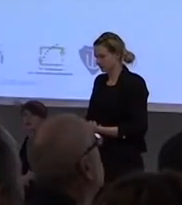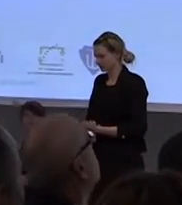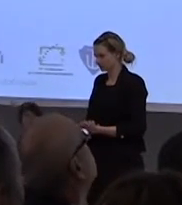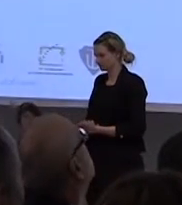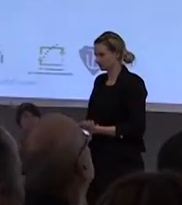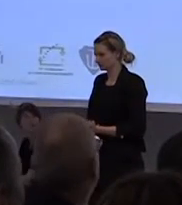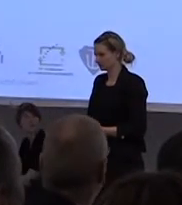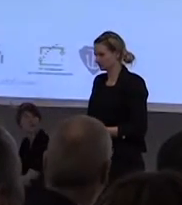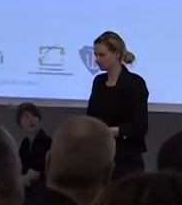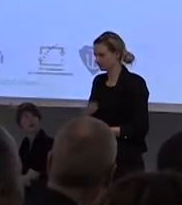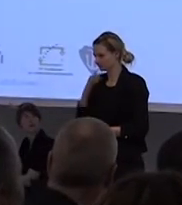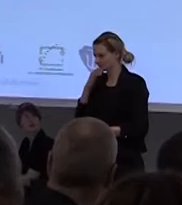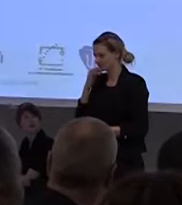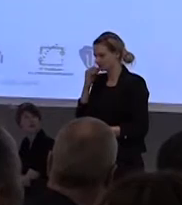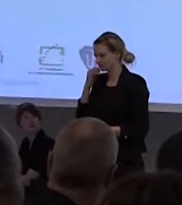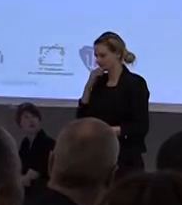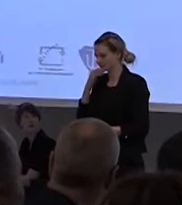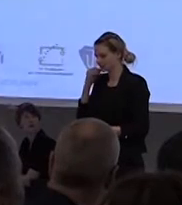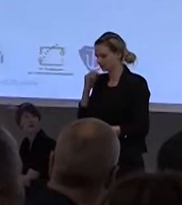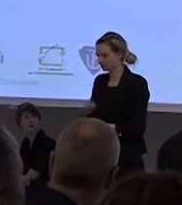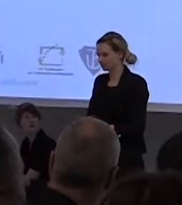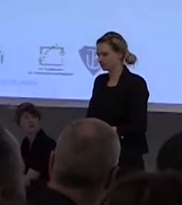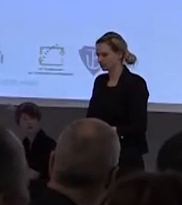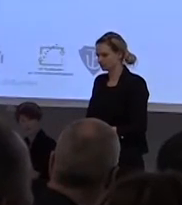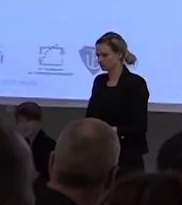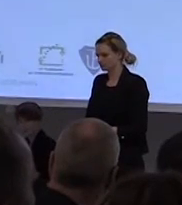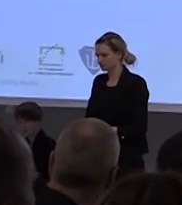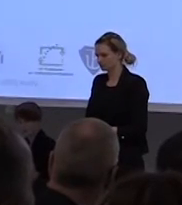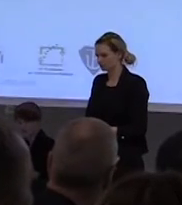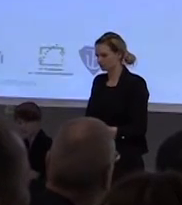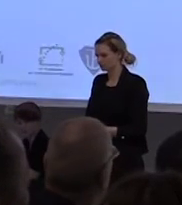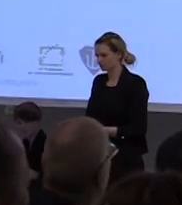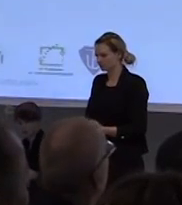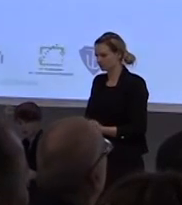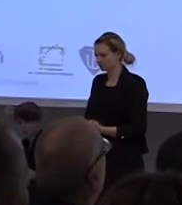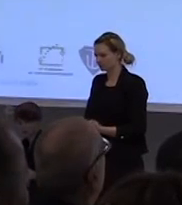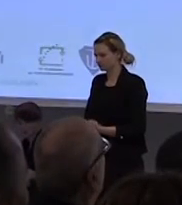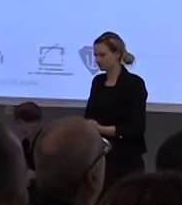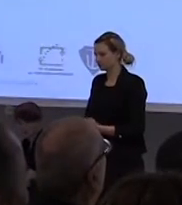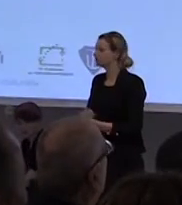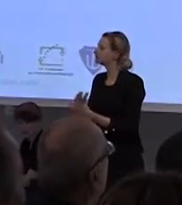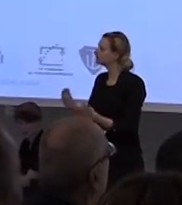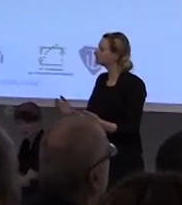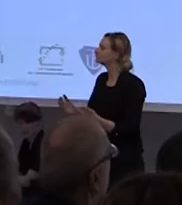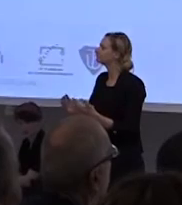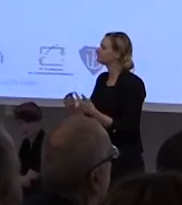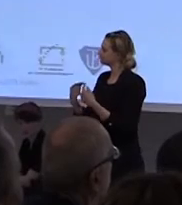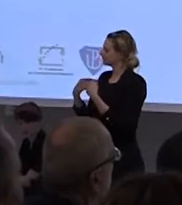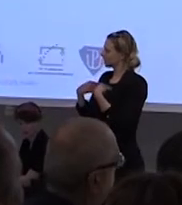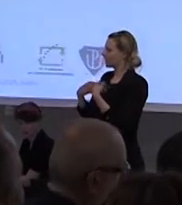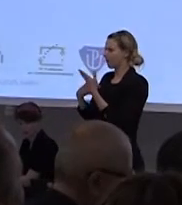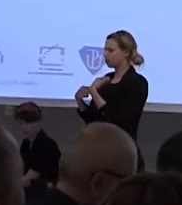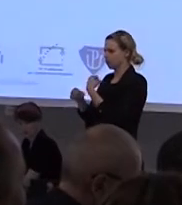equality and reduce all forms of discrimination in education. Jak už jsem tady předeslala, tak jsem začínala